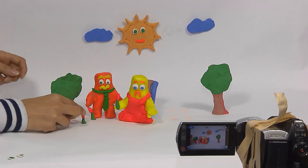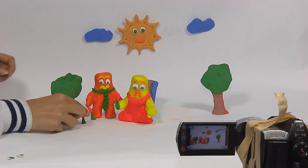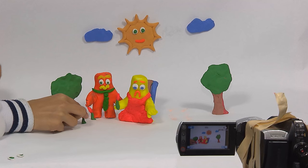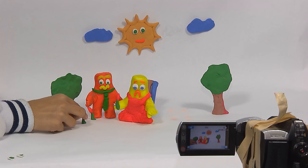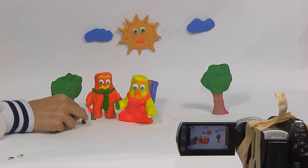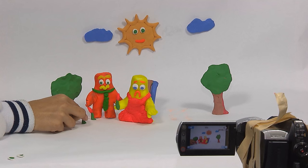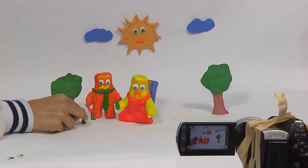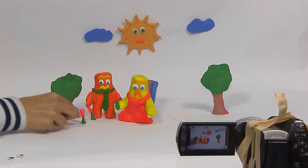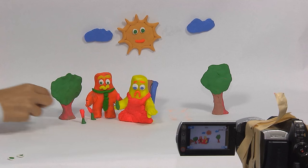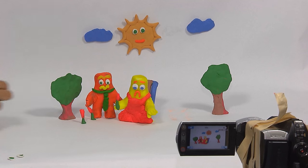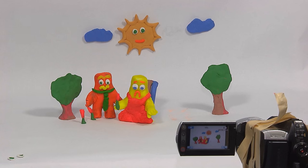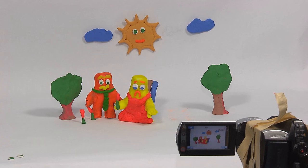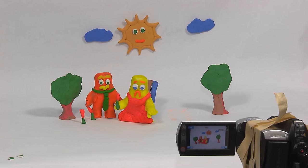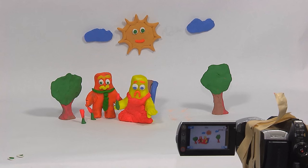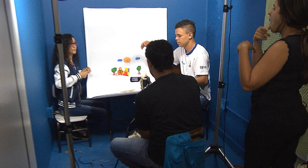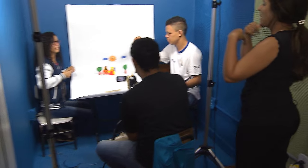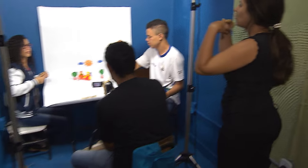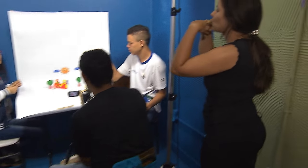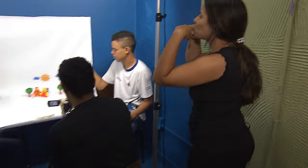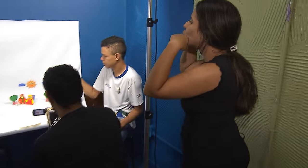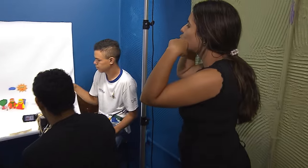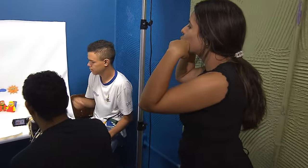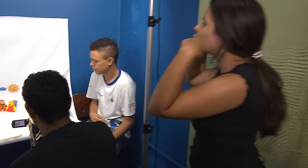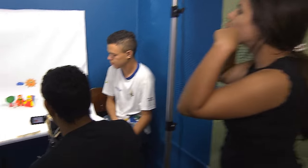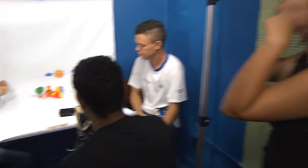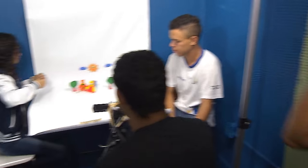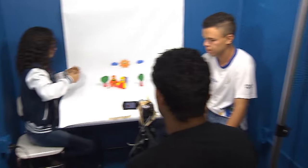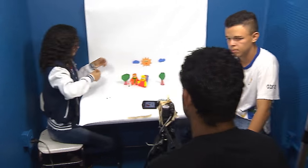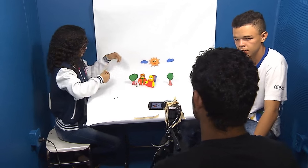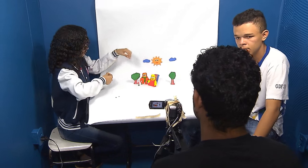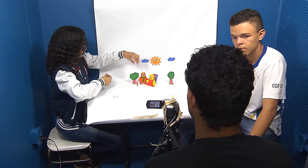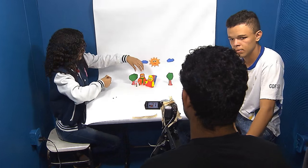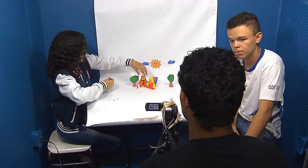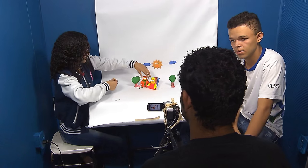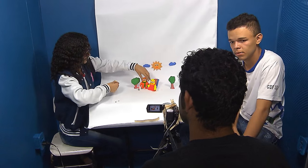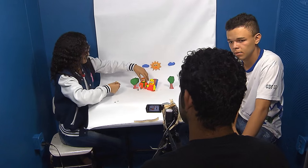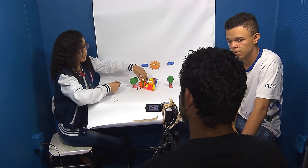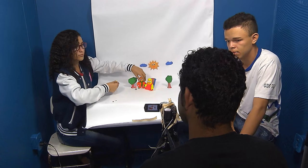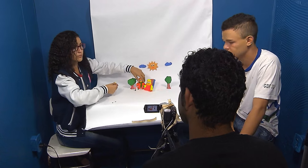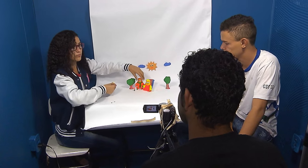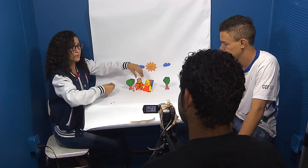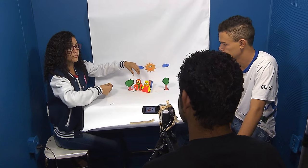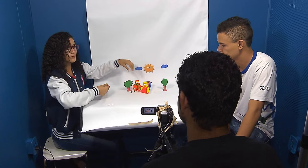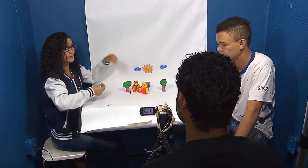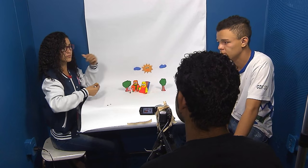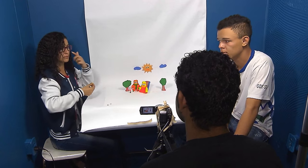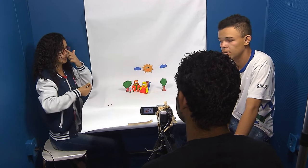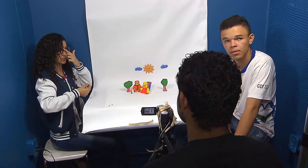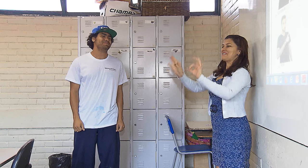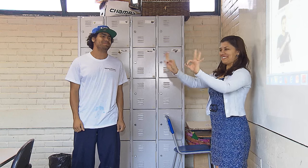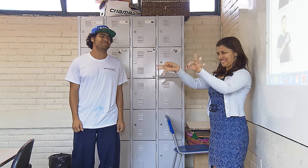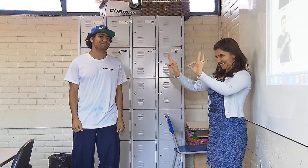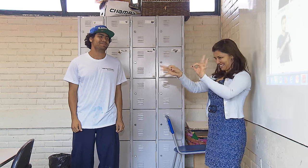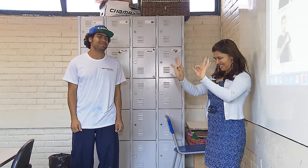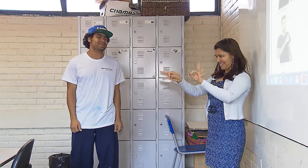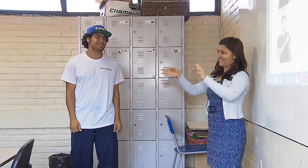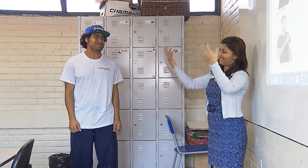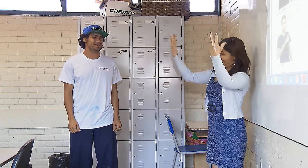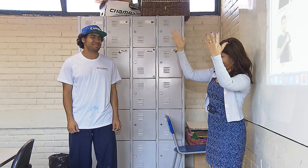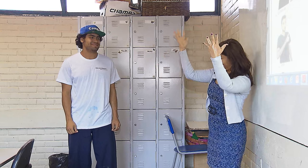produzir material didático, já que os alunos utilizam os recursos visuais no processo de aprendizagem. A escola também oferece curso